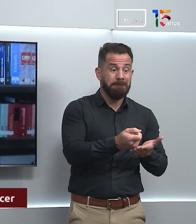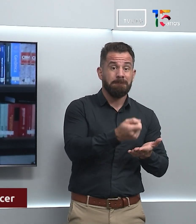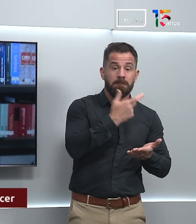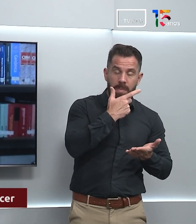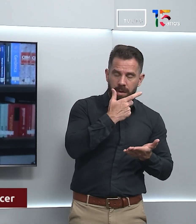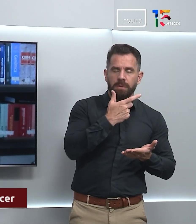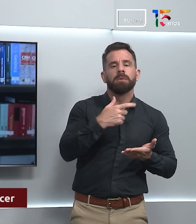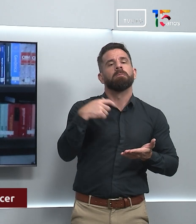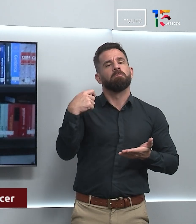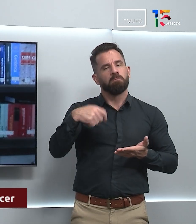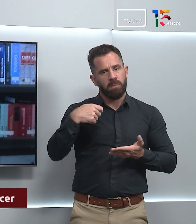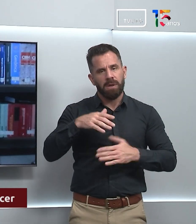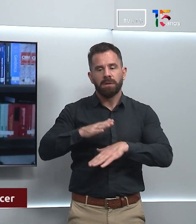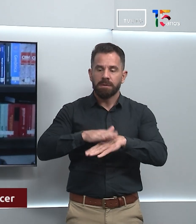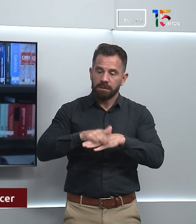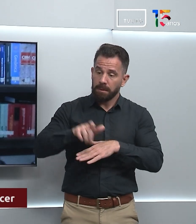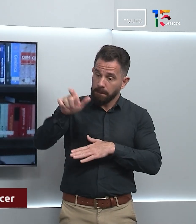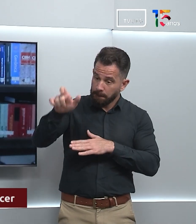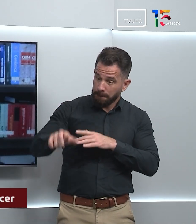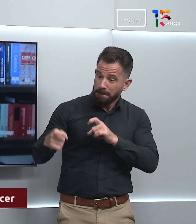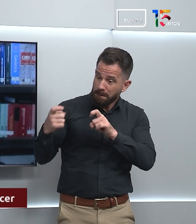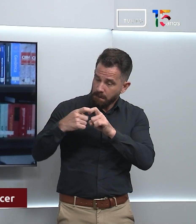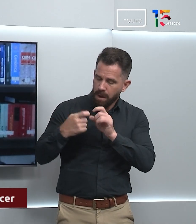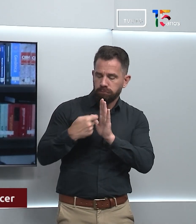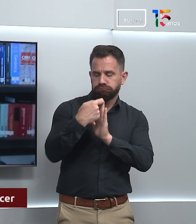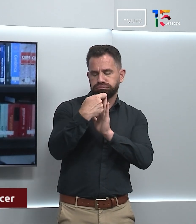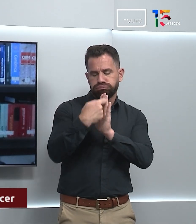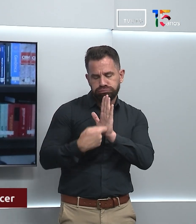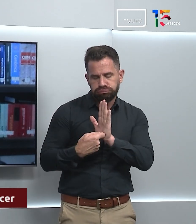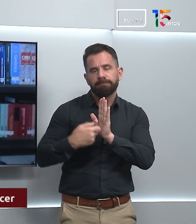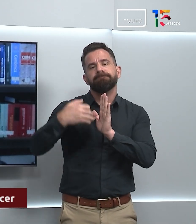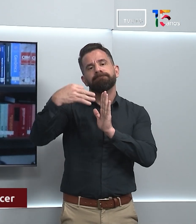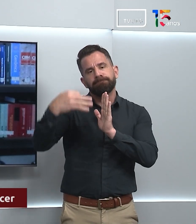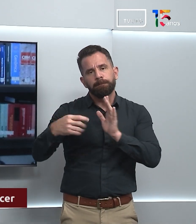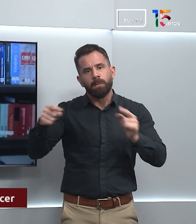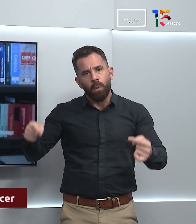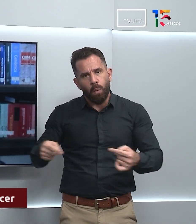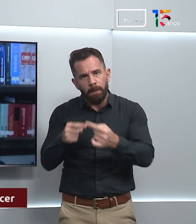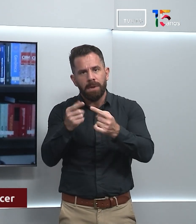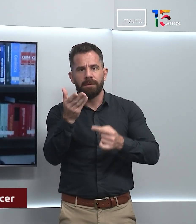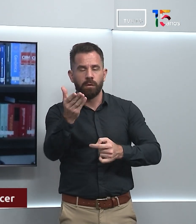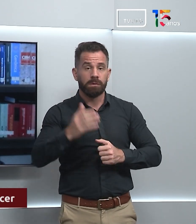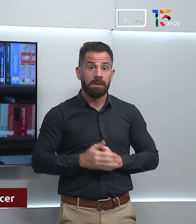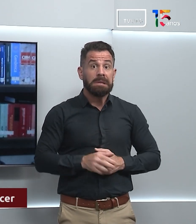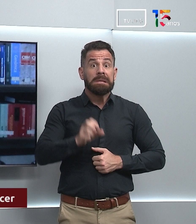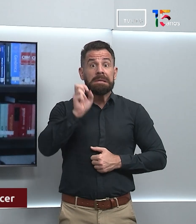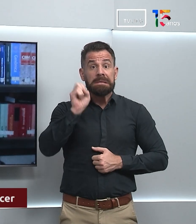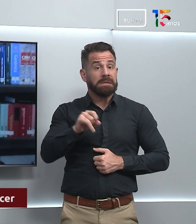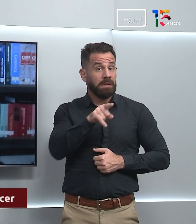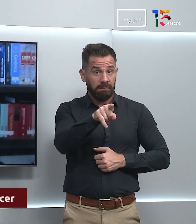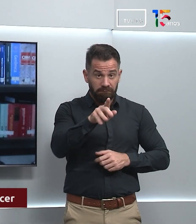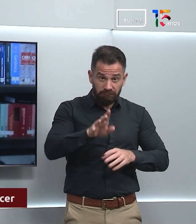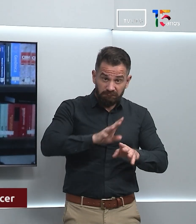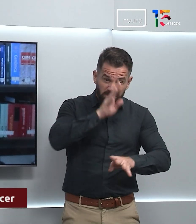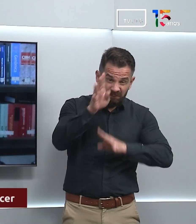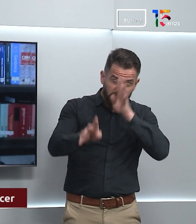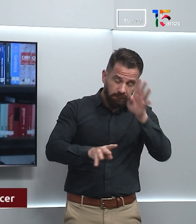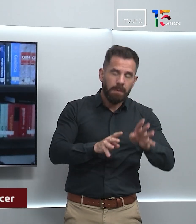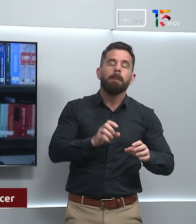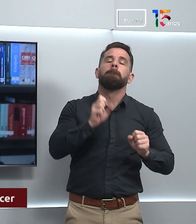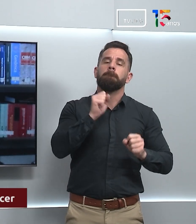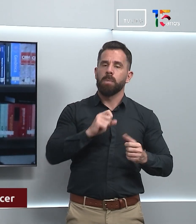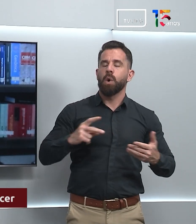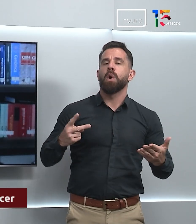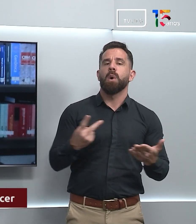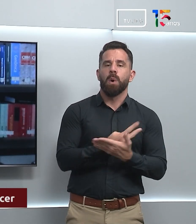logicamente, prescrito sob orientação médica. Caso contrário, ele pode ter efeitos